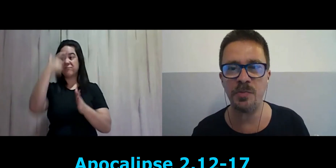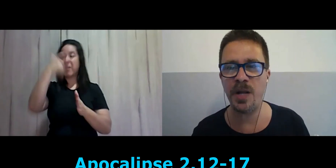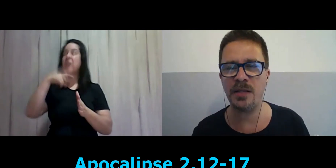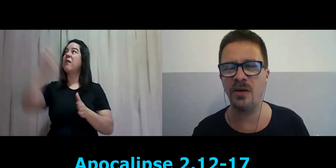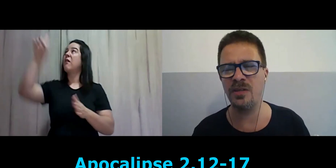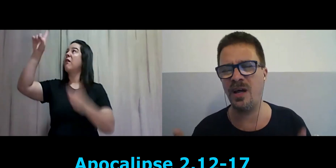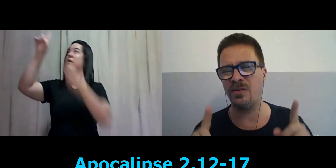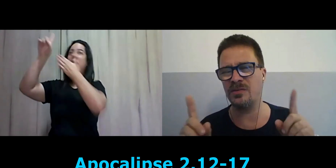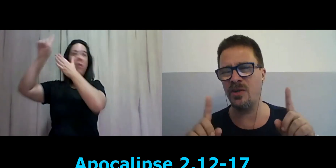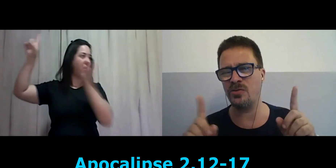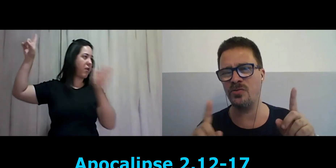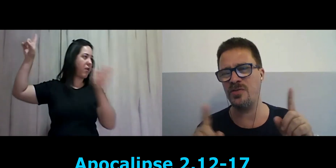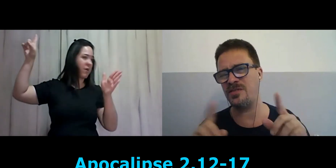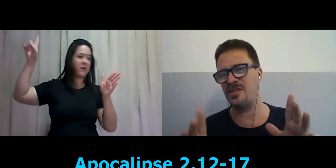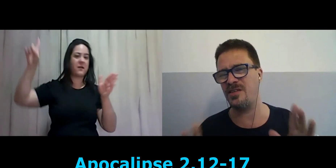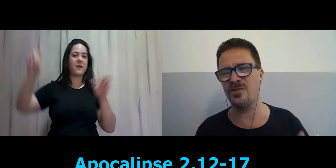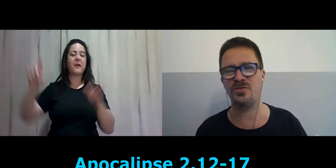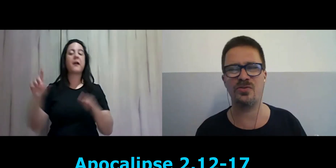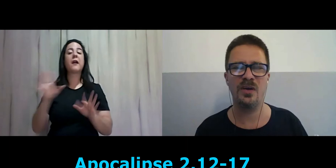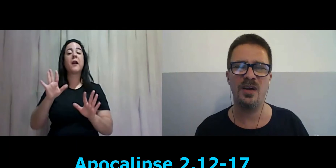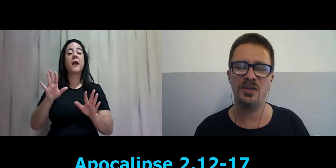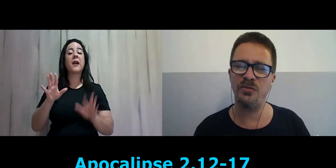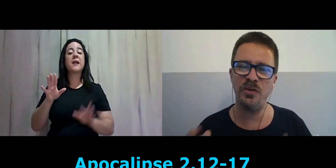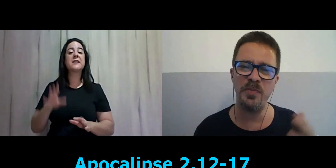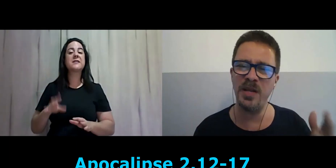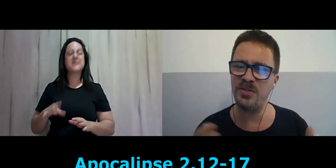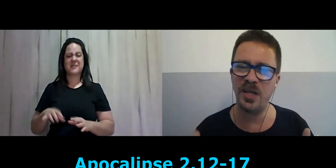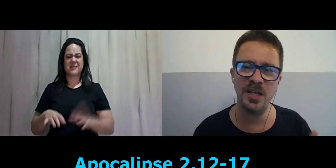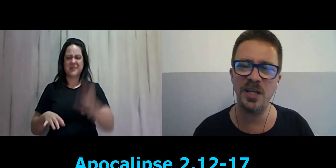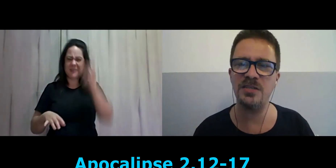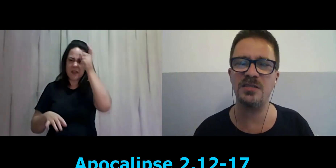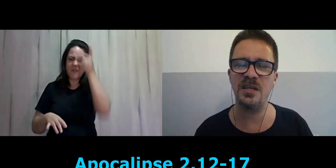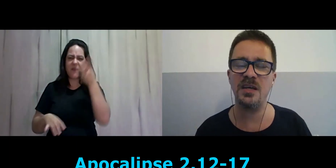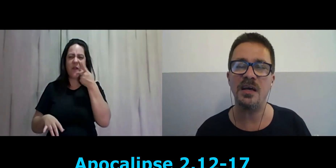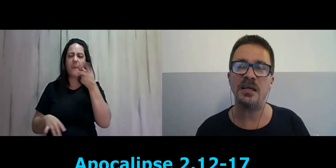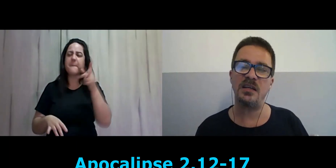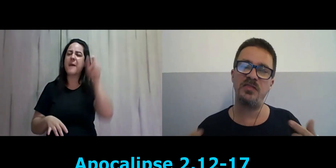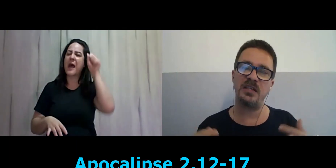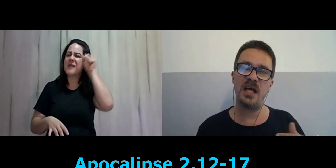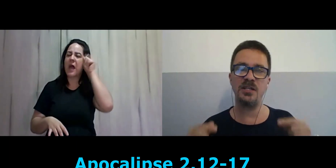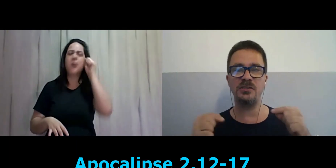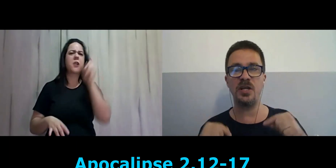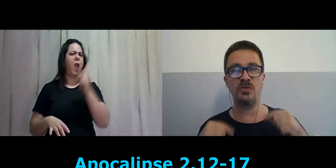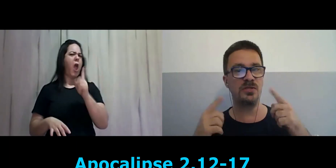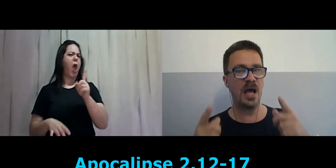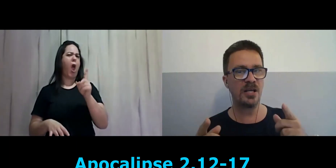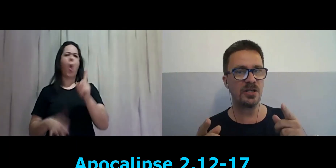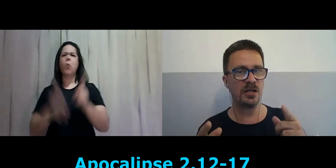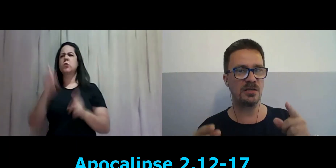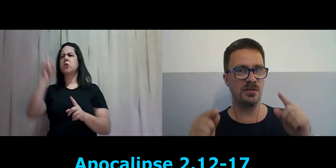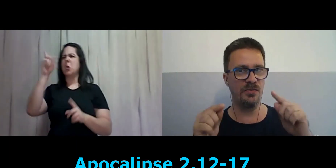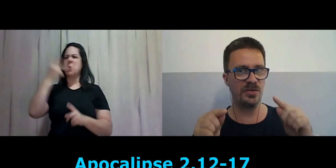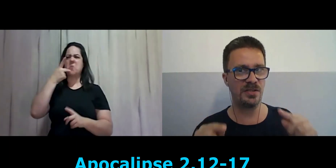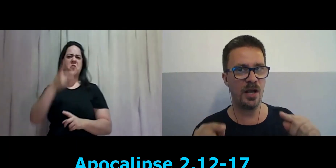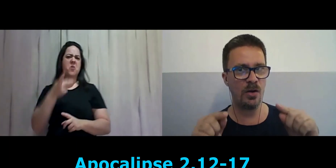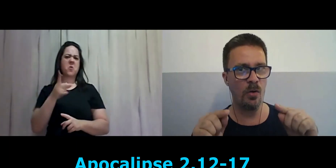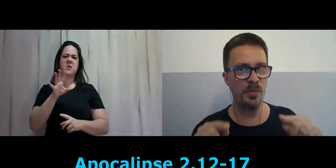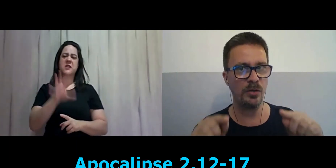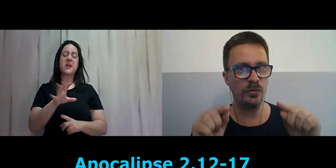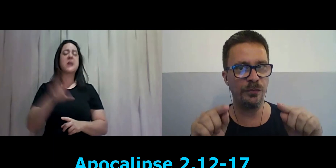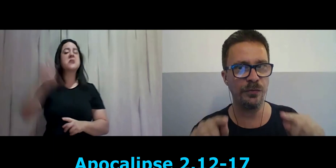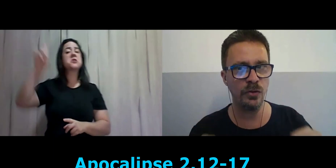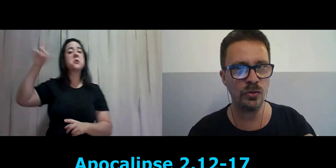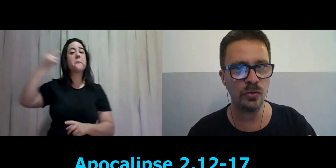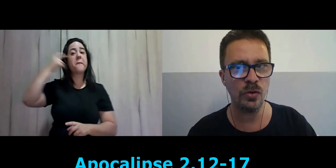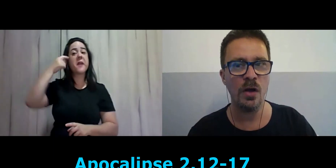que ele disse para Adão: não, Deus não disse isso, não foi bem isso que ele quis dizer. Na verdade, Deus acha que se você